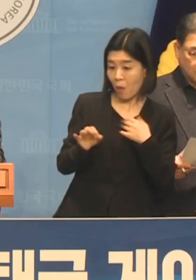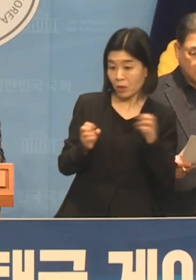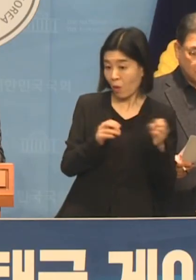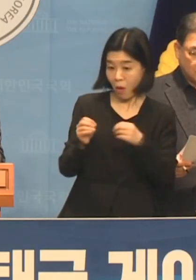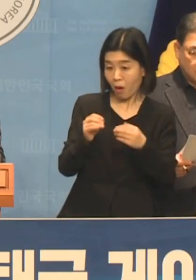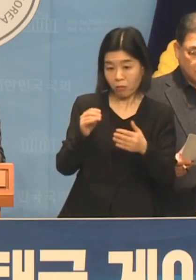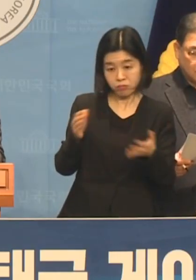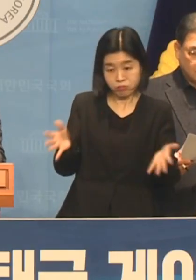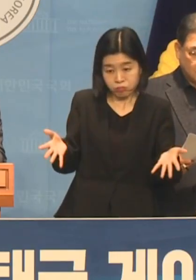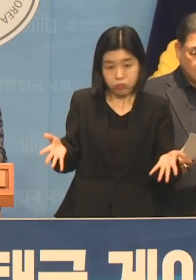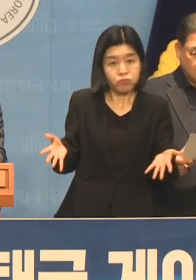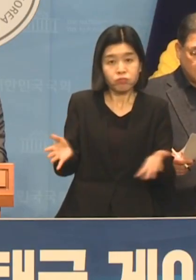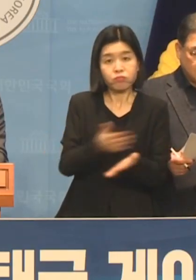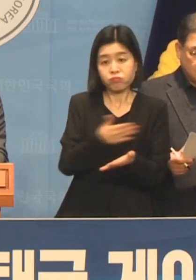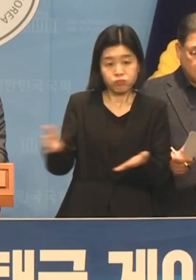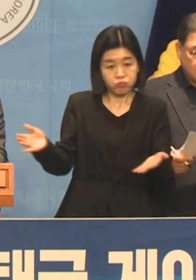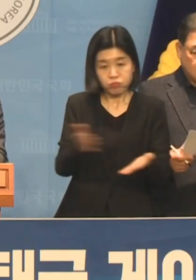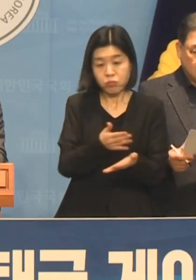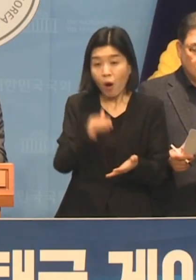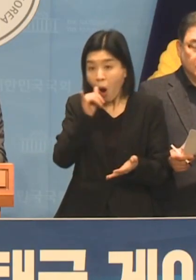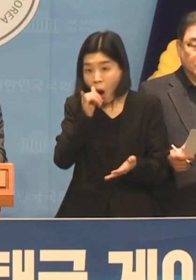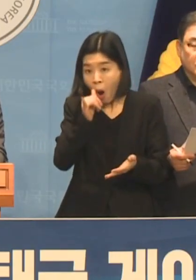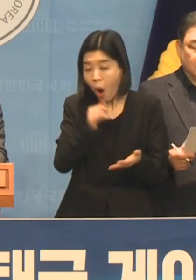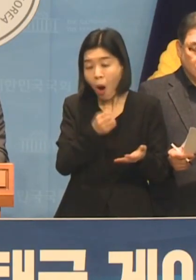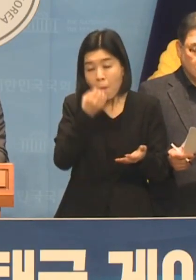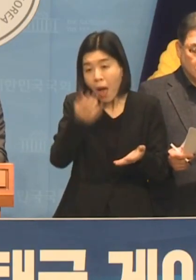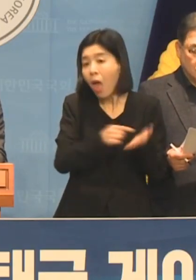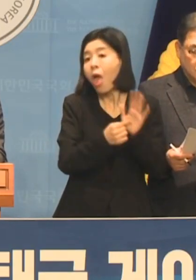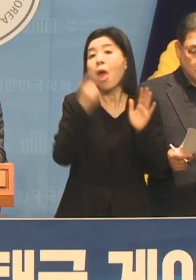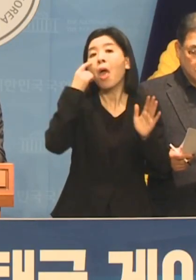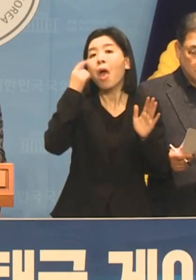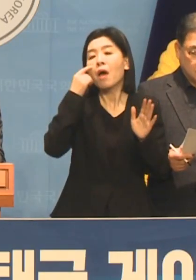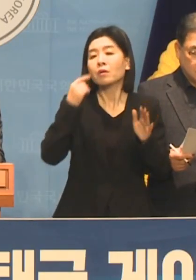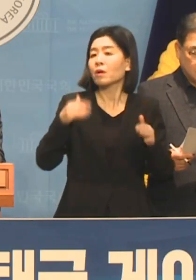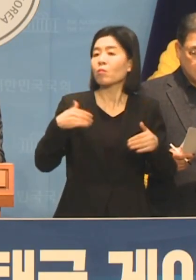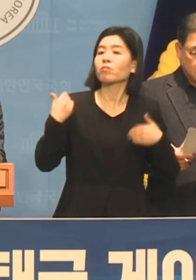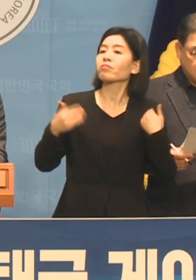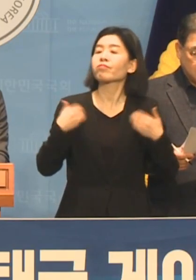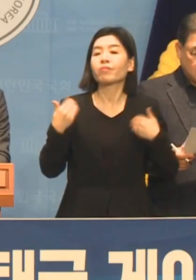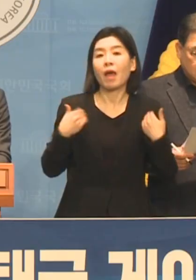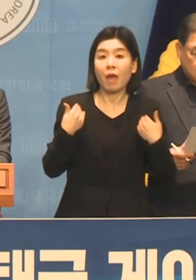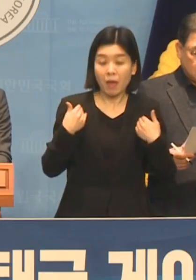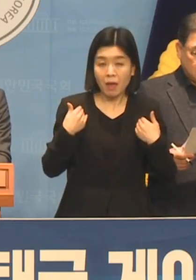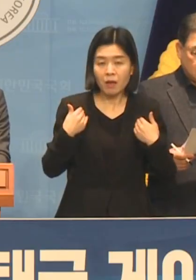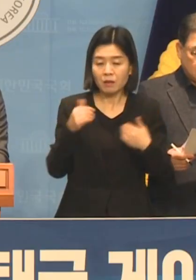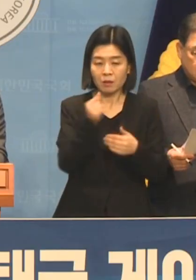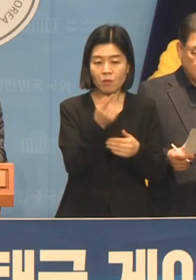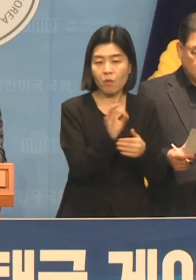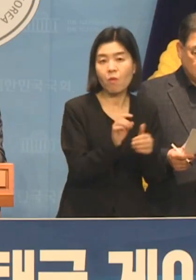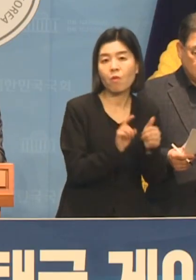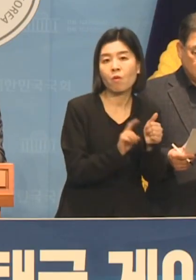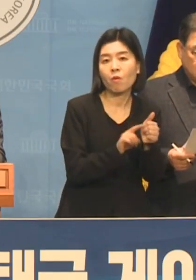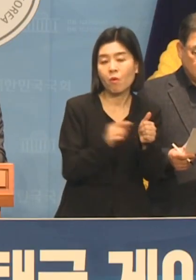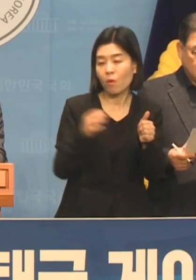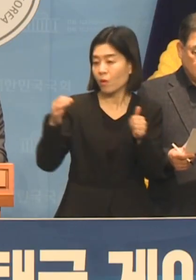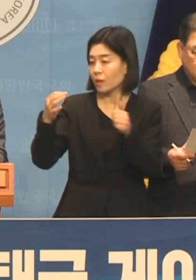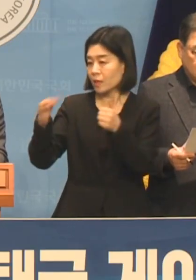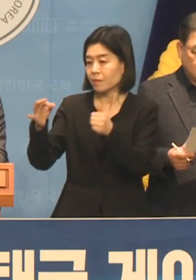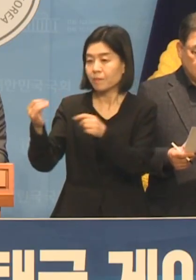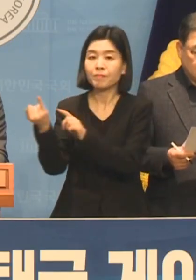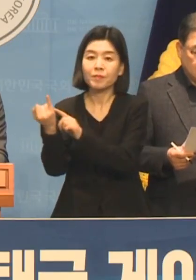거라도 있으면 까봐라. 무릇으로 일관해 왔습니다. 하지만 홍 시장은 김건희와 만난